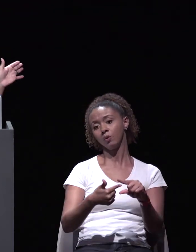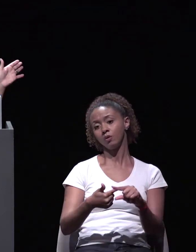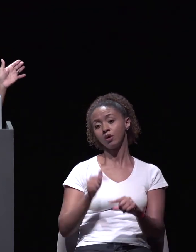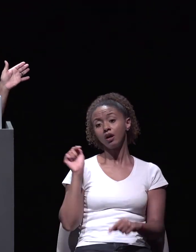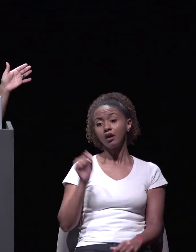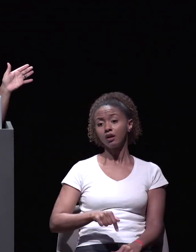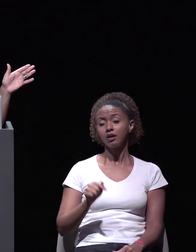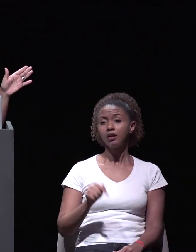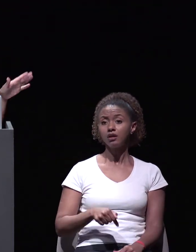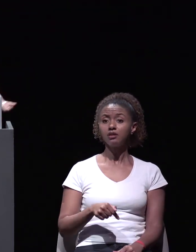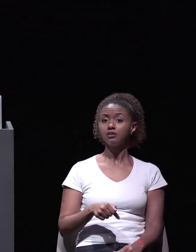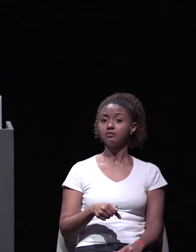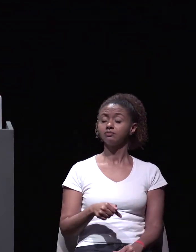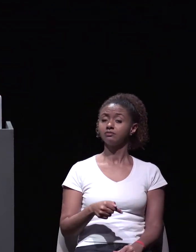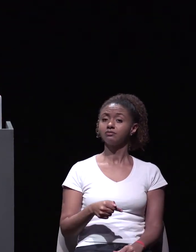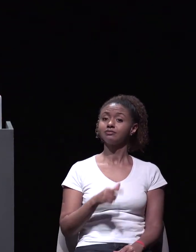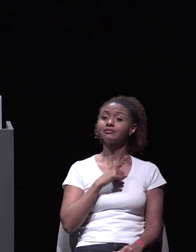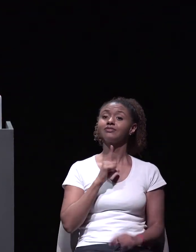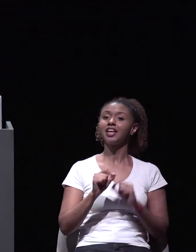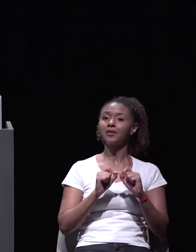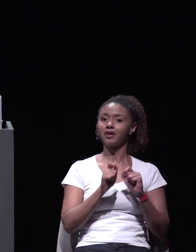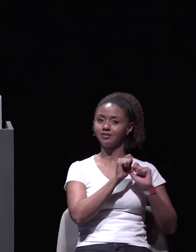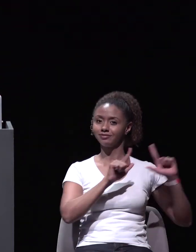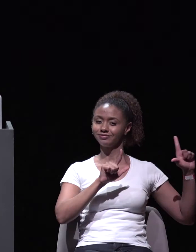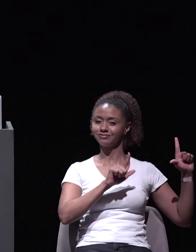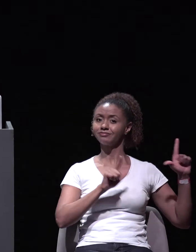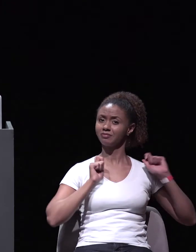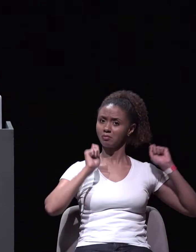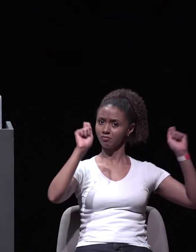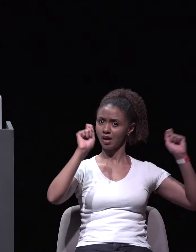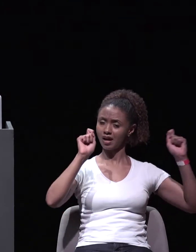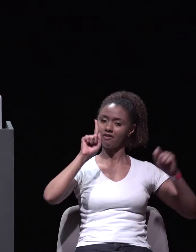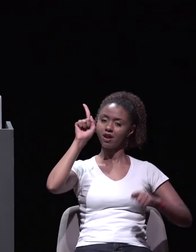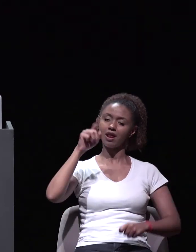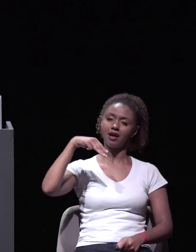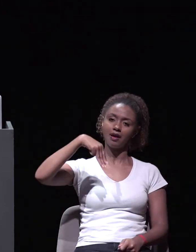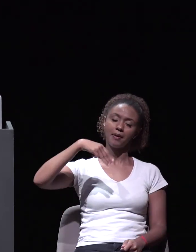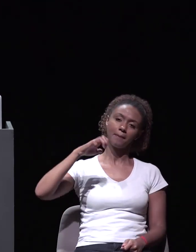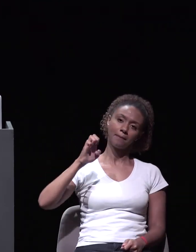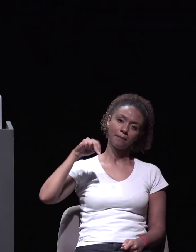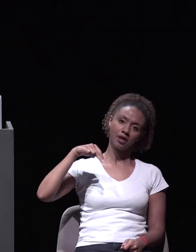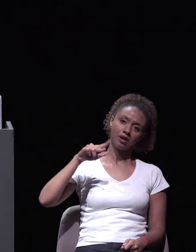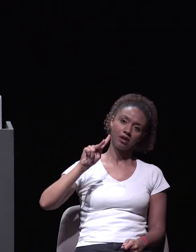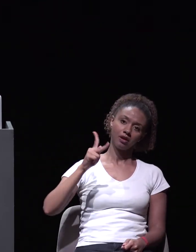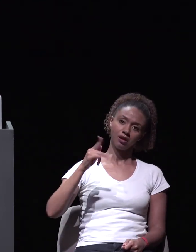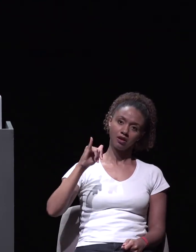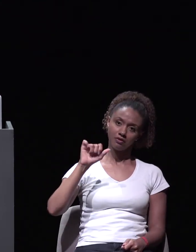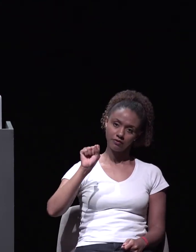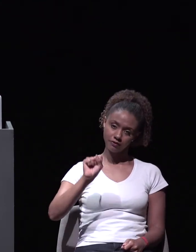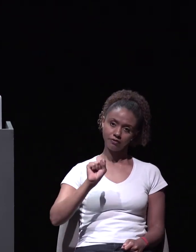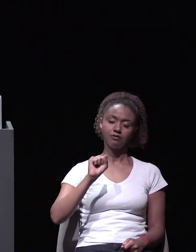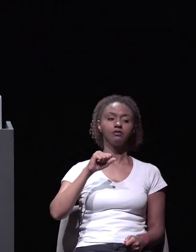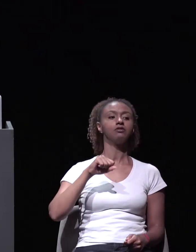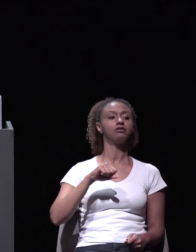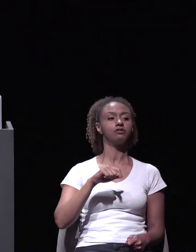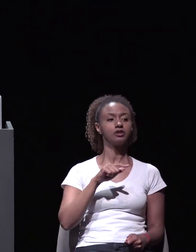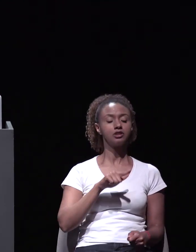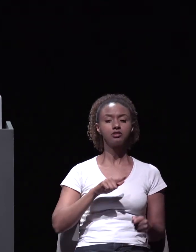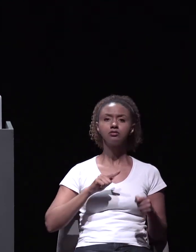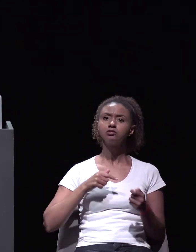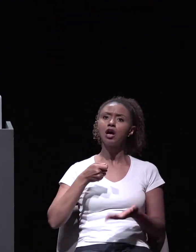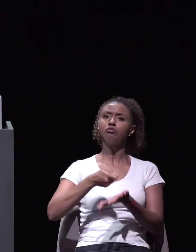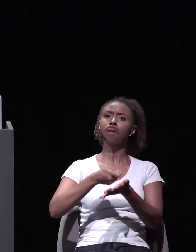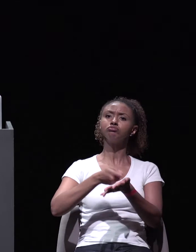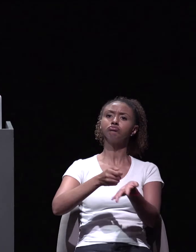vendo uma imagem que é de uma greve em Memphis, né, e que os manifestantes que demandam melhores condições de